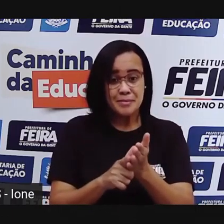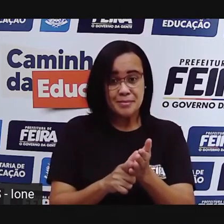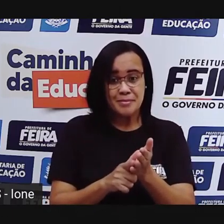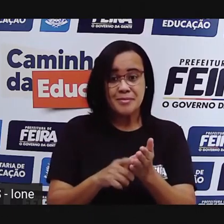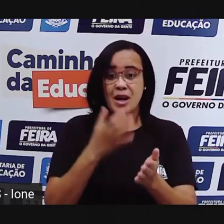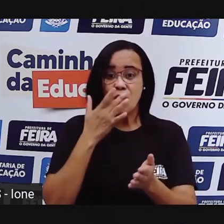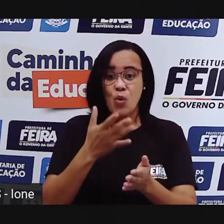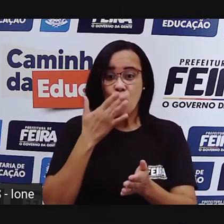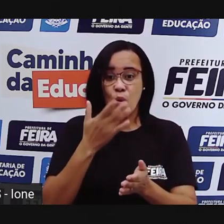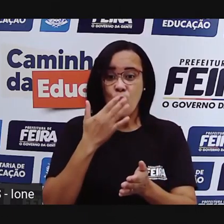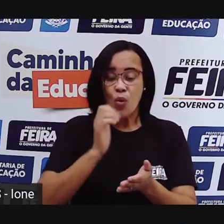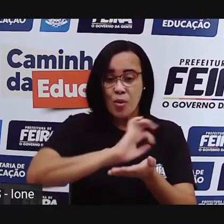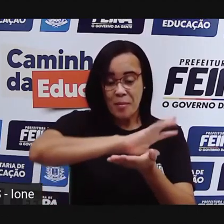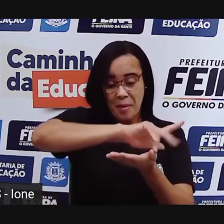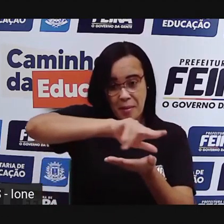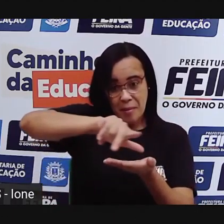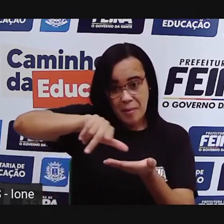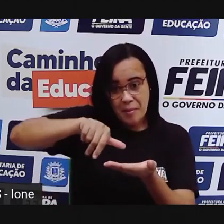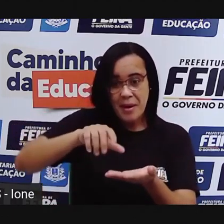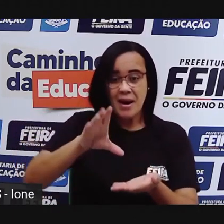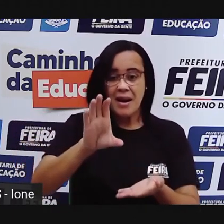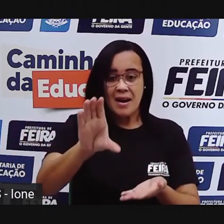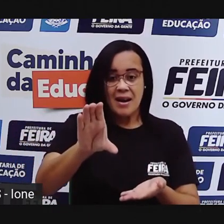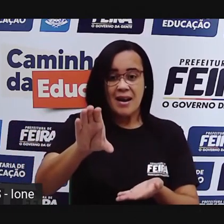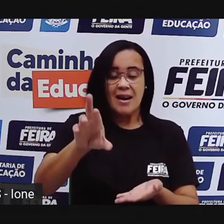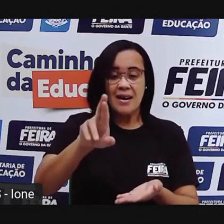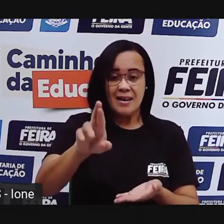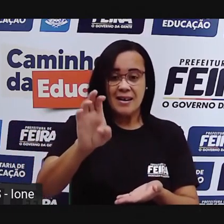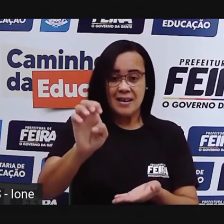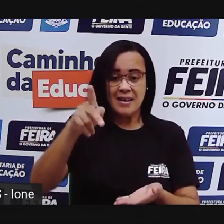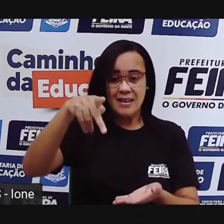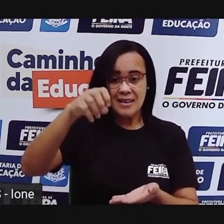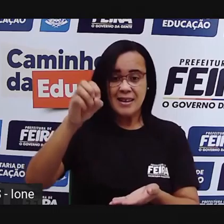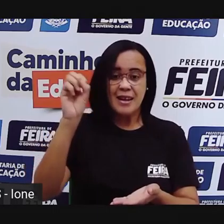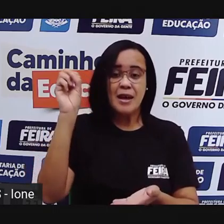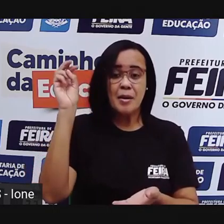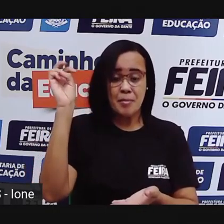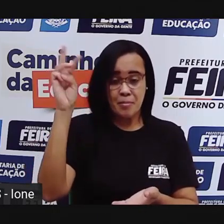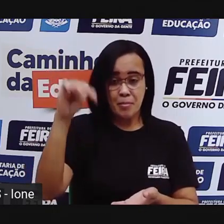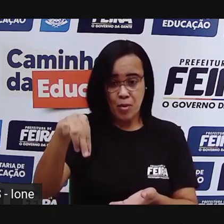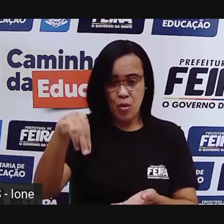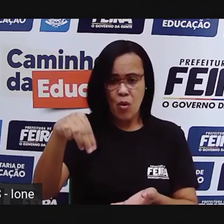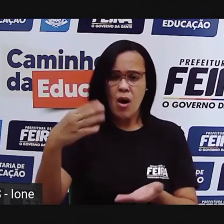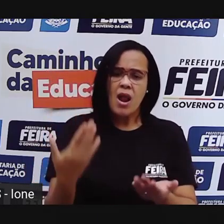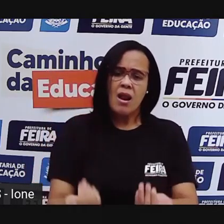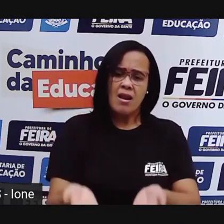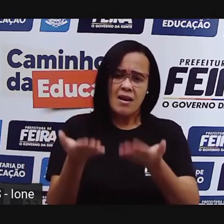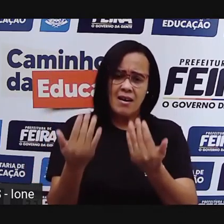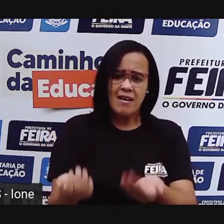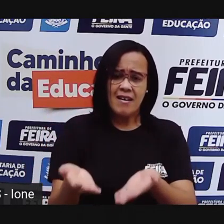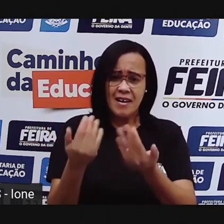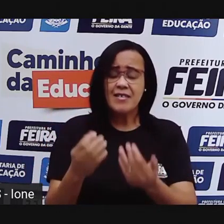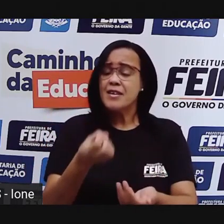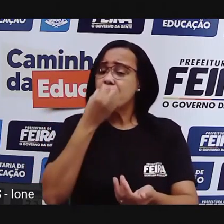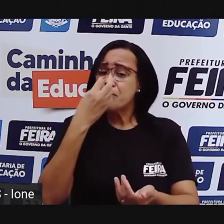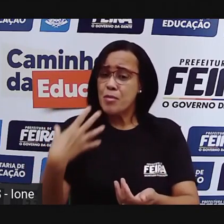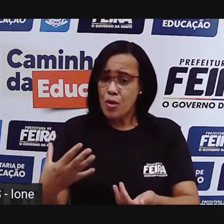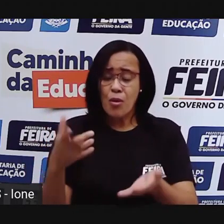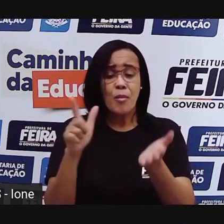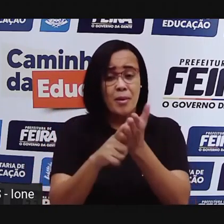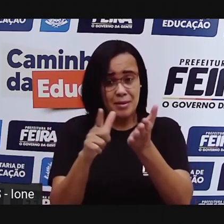Isso mesmo, porque ele é colorido e ele é bem levinho, é uma folha leve. E por ele ser leve,